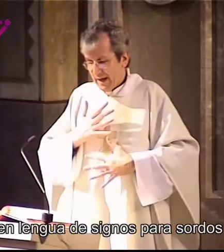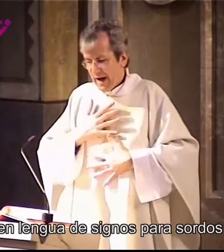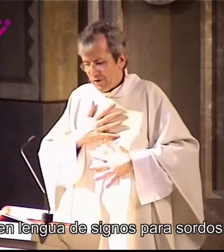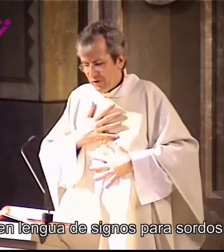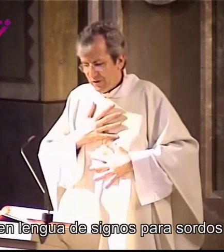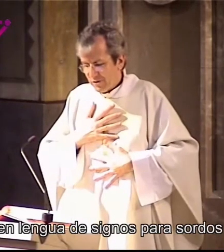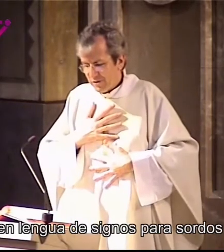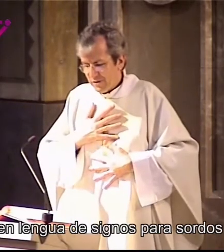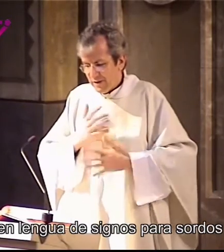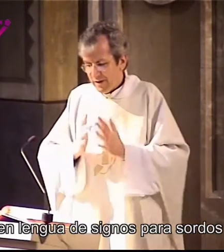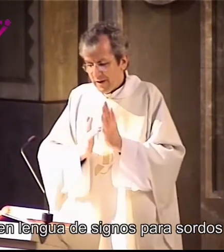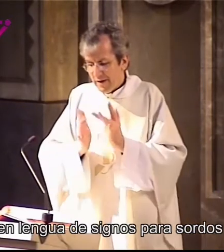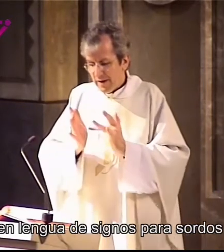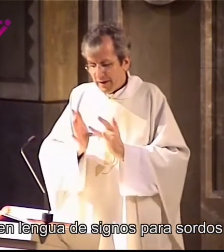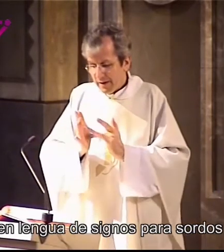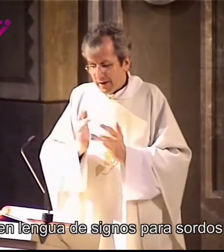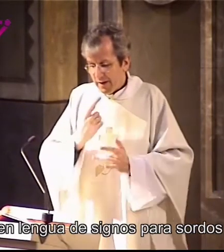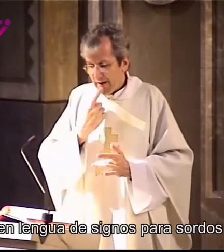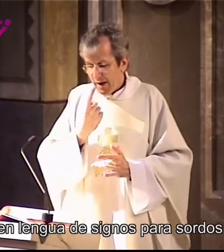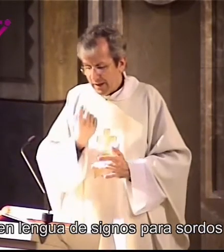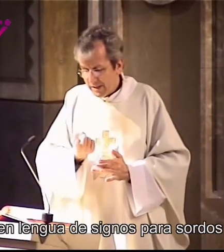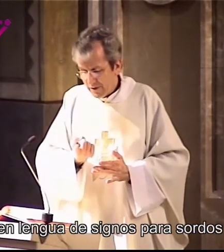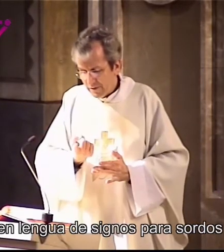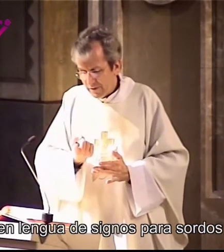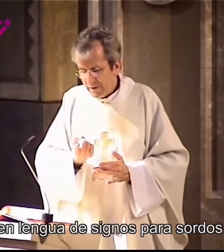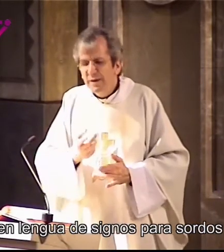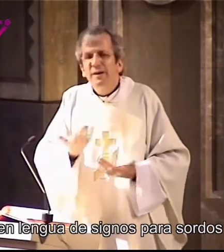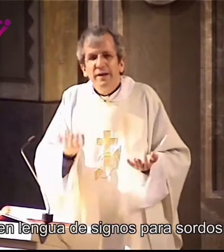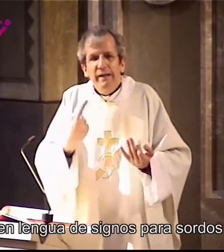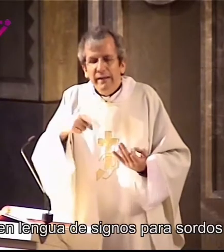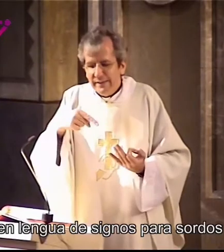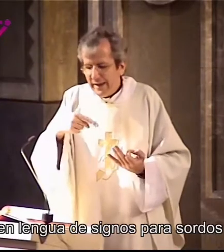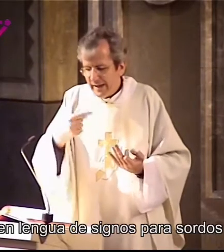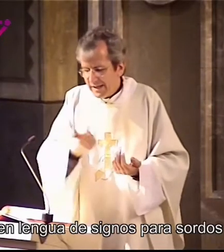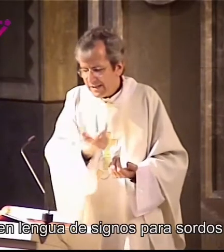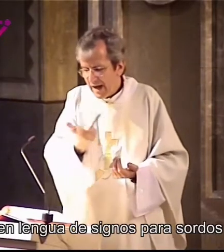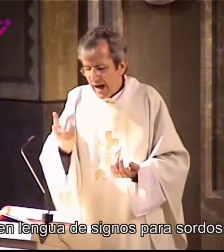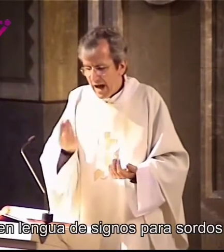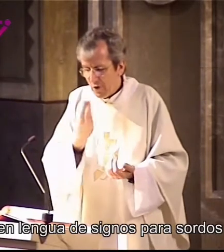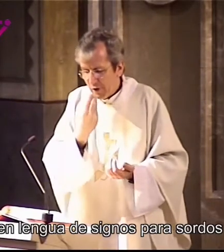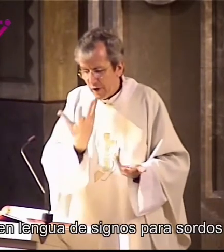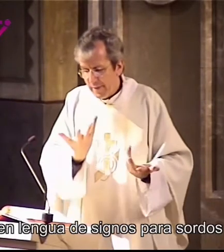atónitos. Él les dijo, ¿tenéis algo que comer?